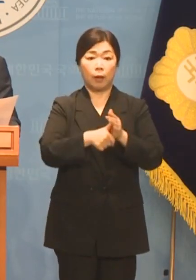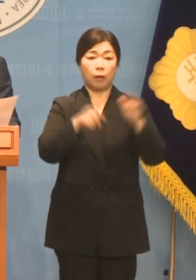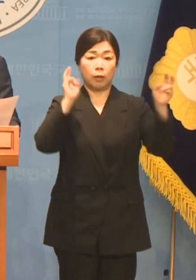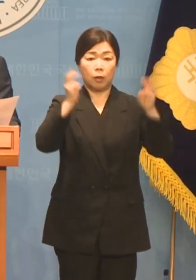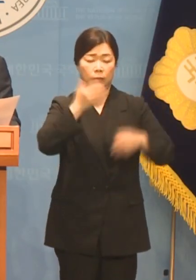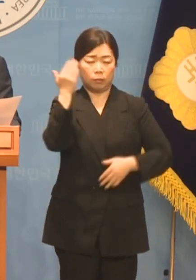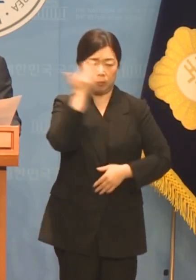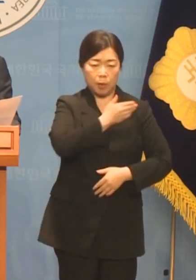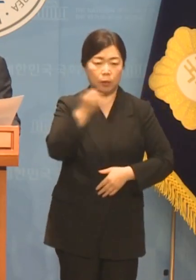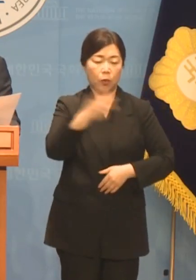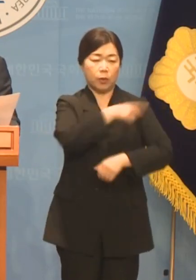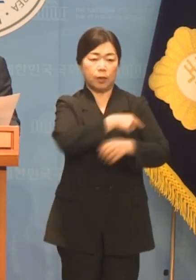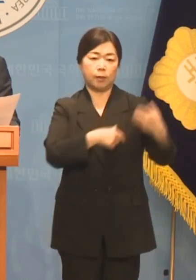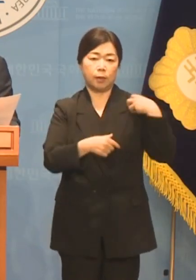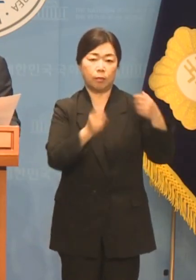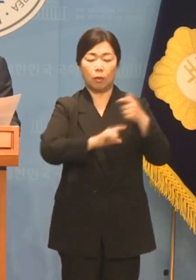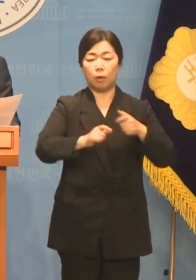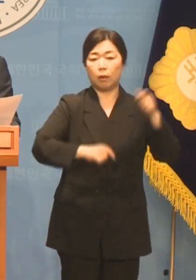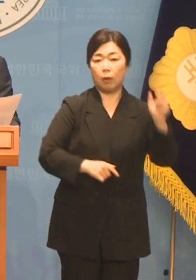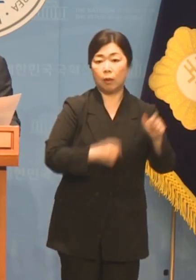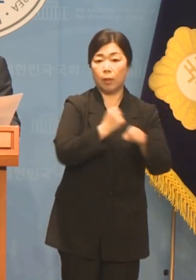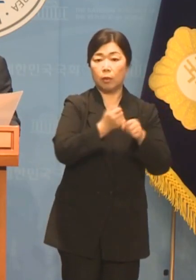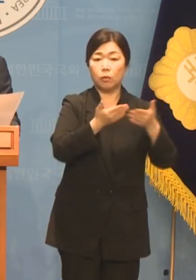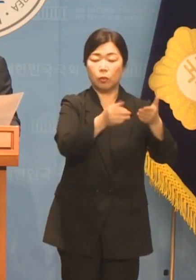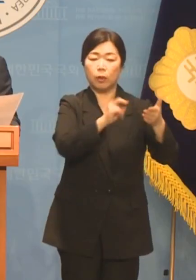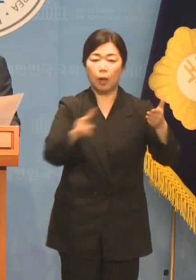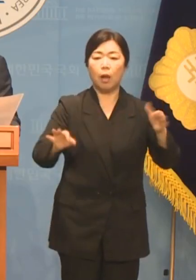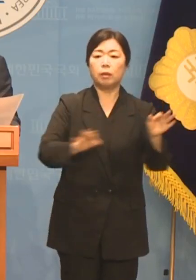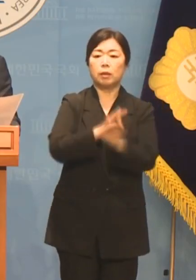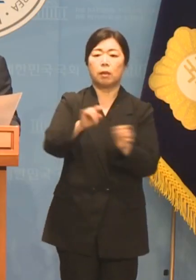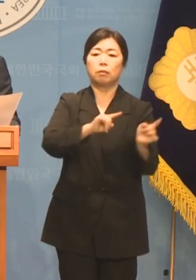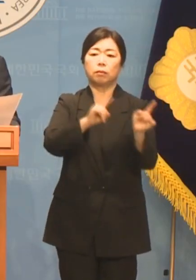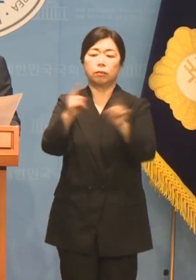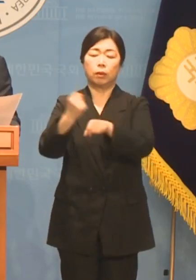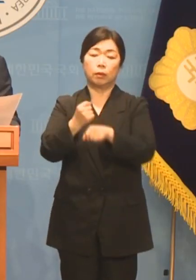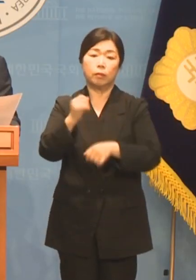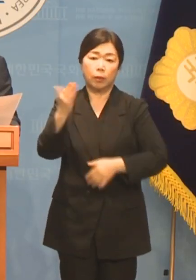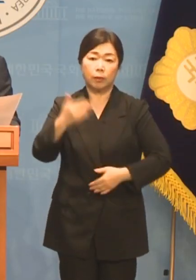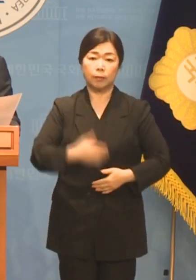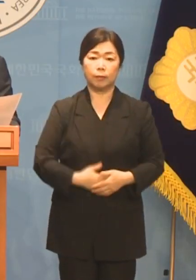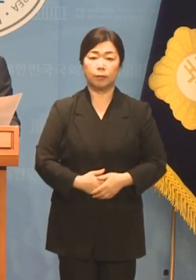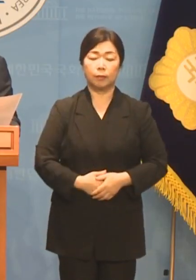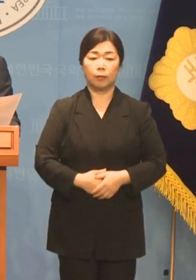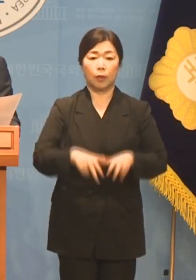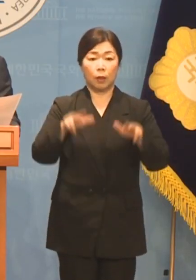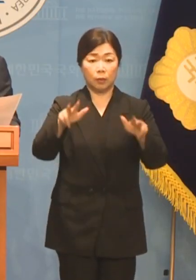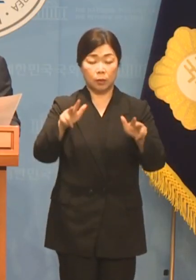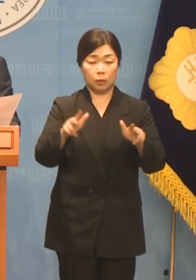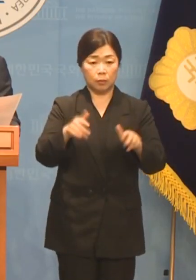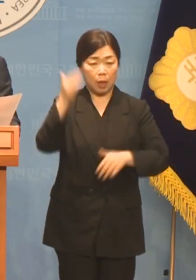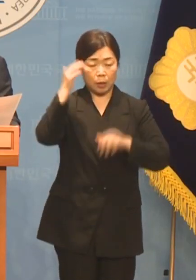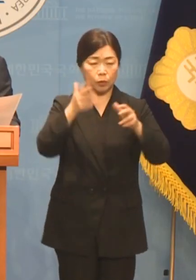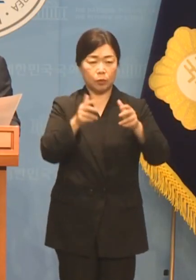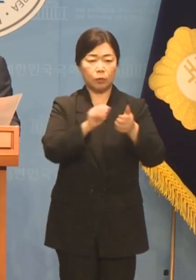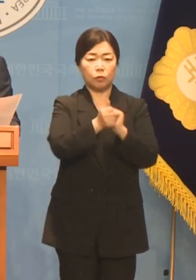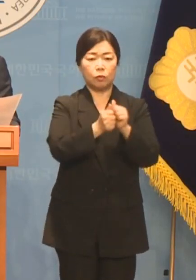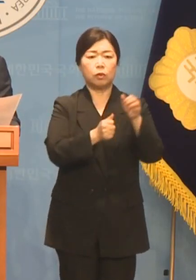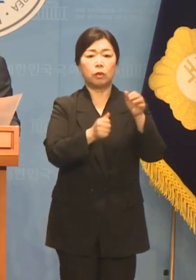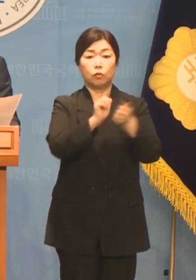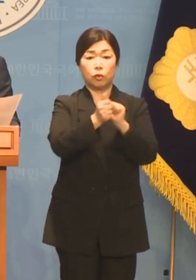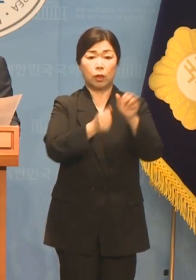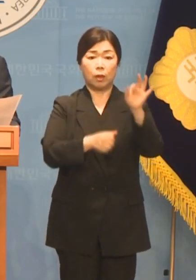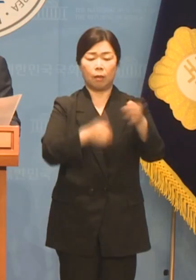책임을 강화해 시장의 신뢰를 회복하는 일이 시급합니다. 지금 우리 자본시장을 짓누르고 있는 코리아 디스카운트,